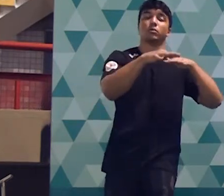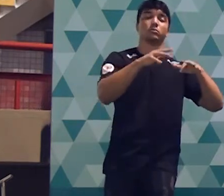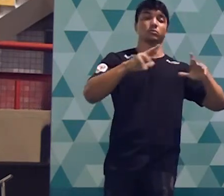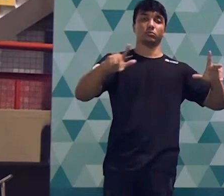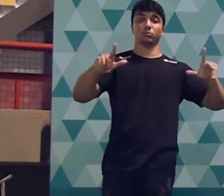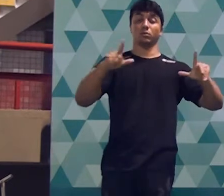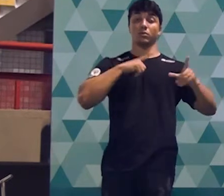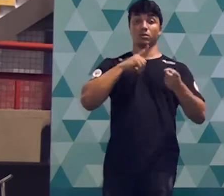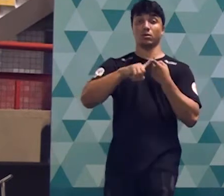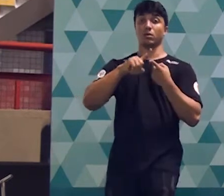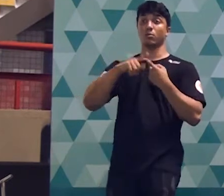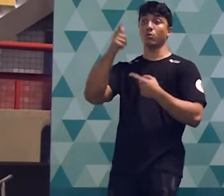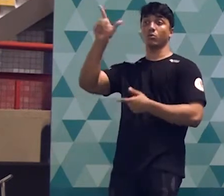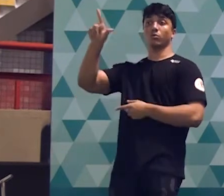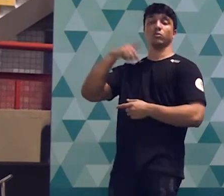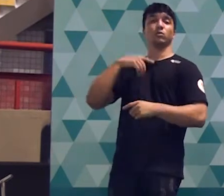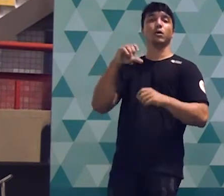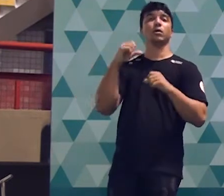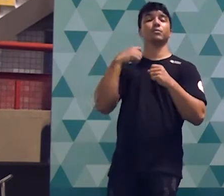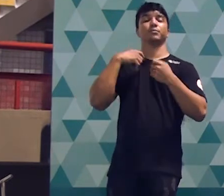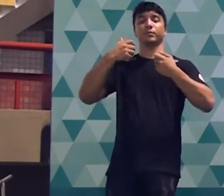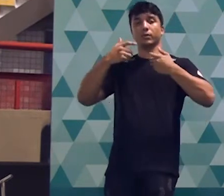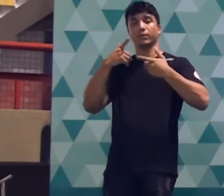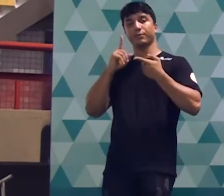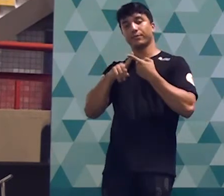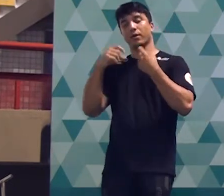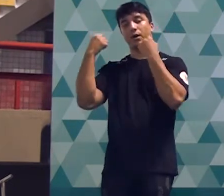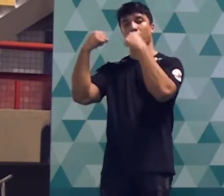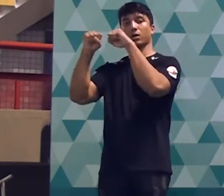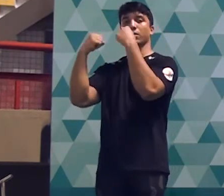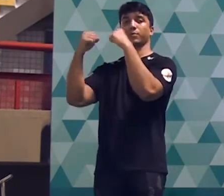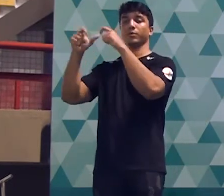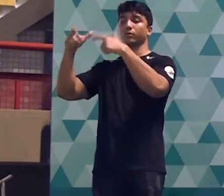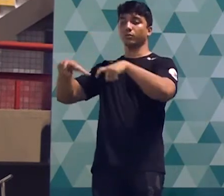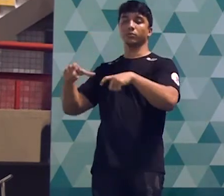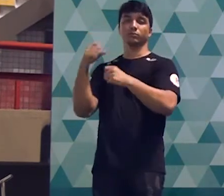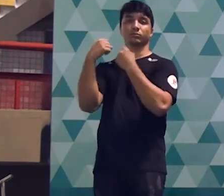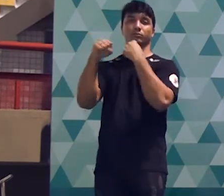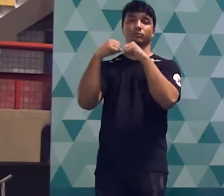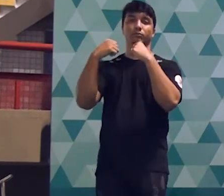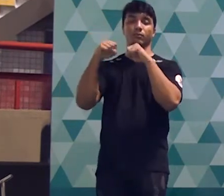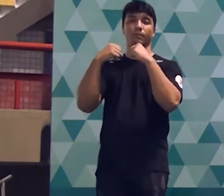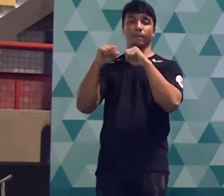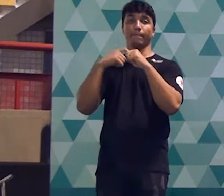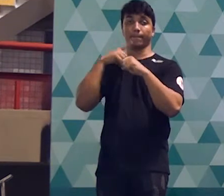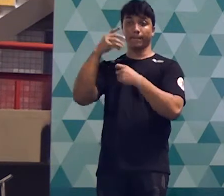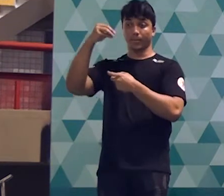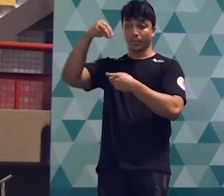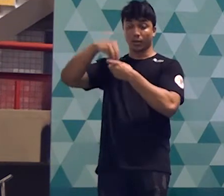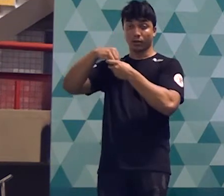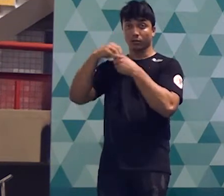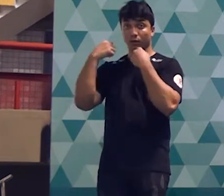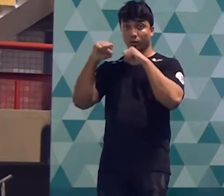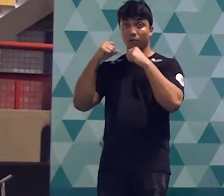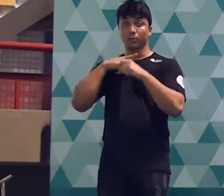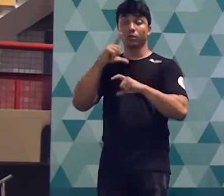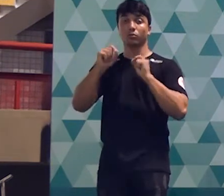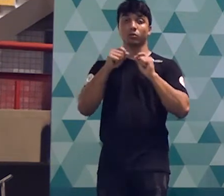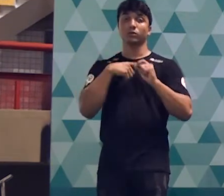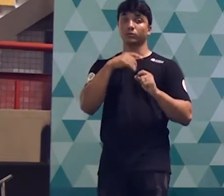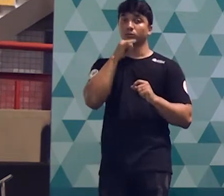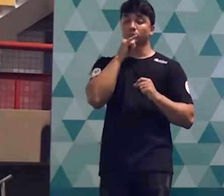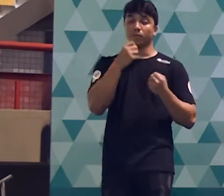esportes, existem também as academias. Quando você vai fazer um exercício na academia, você